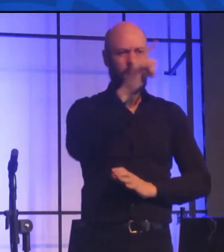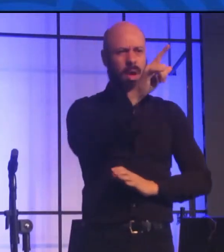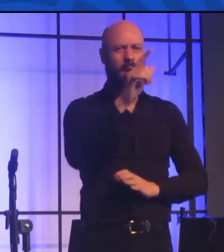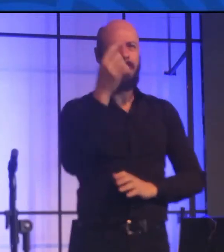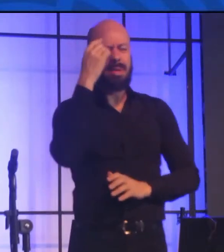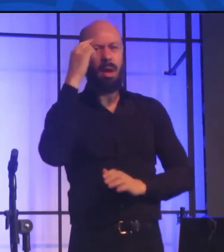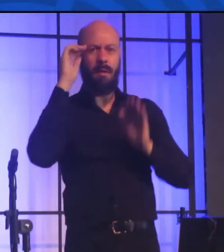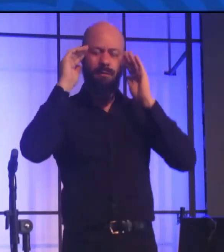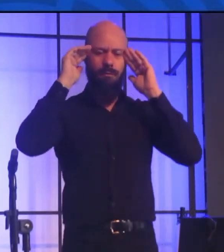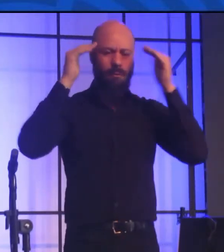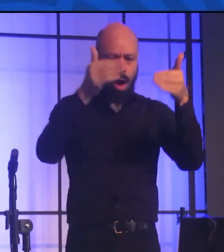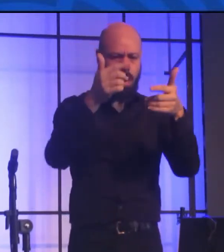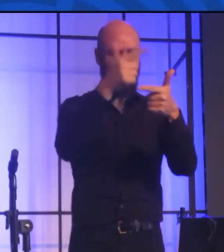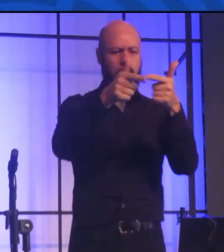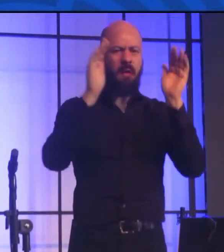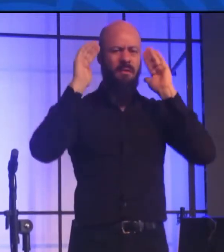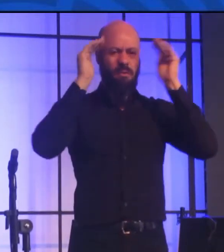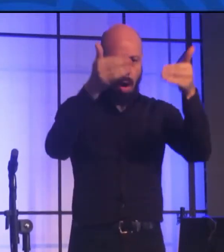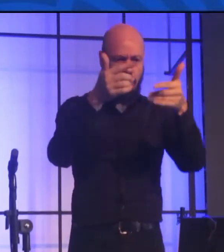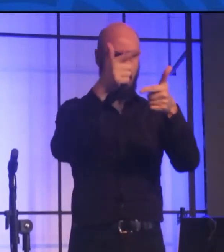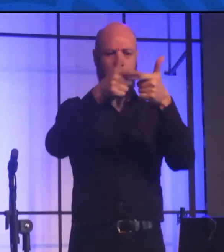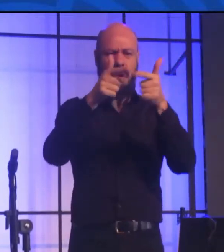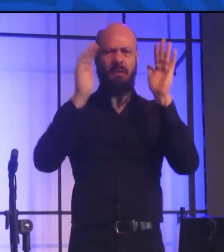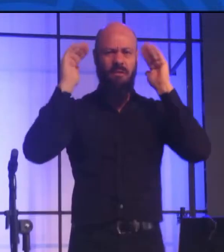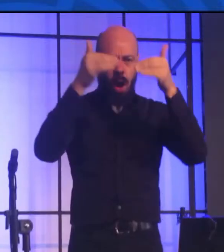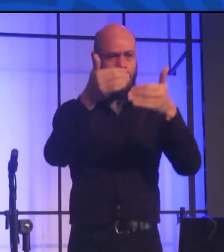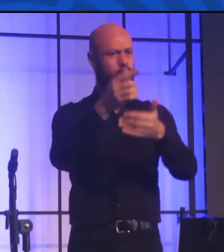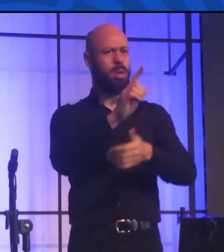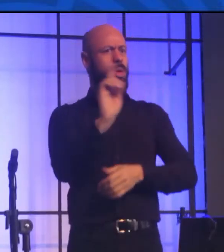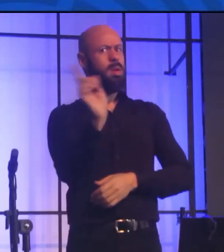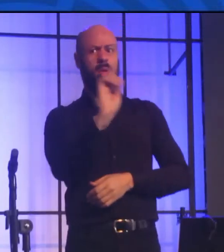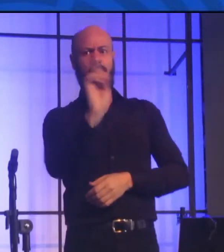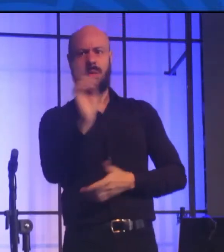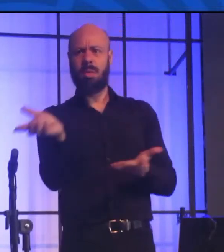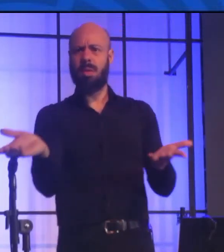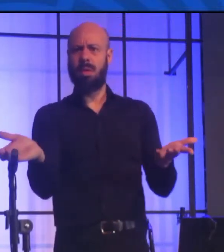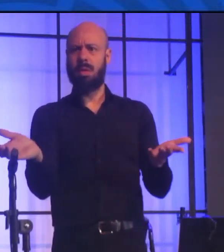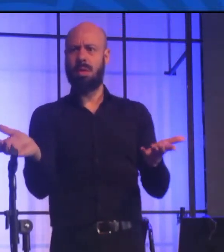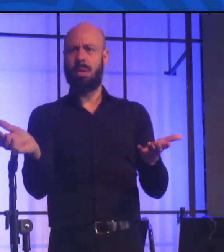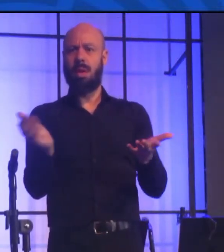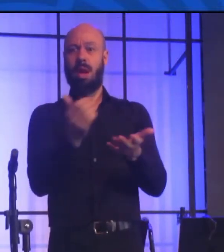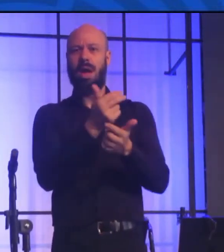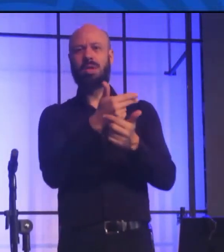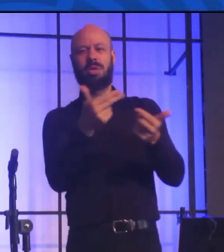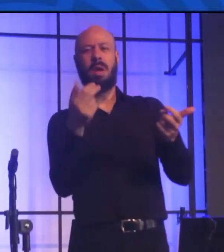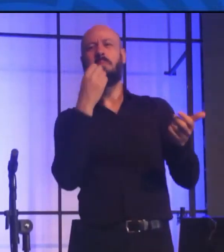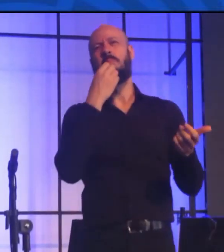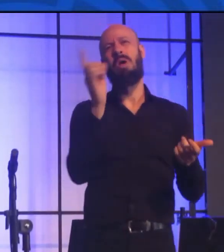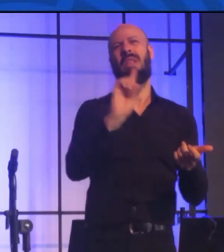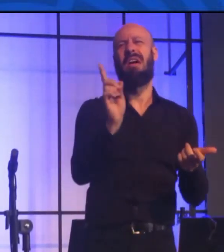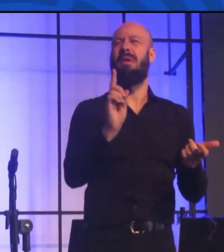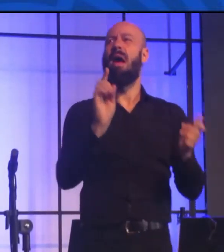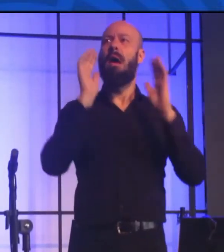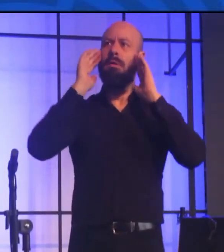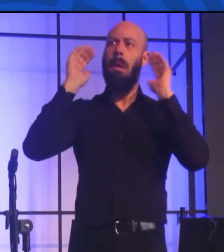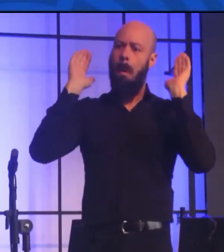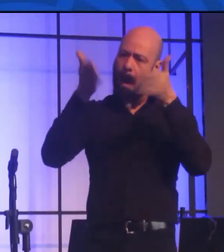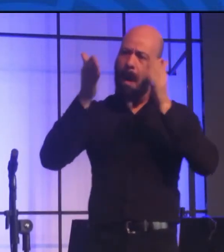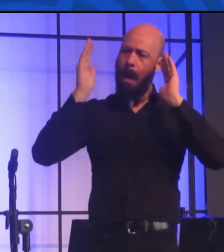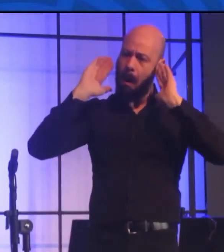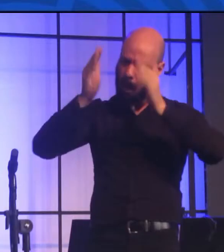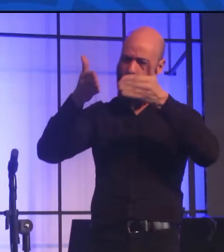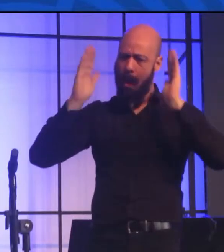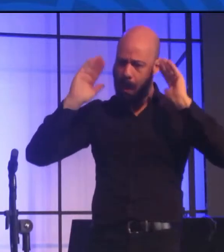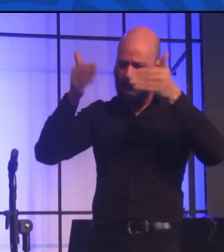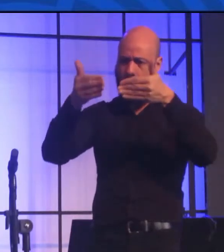viver no versículo número 1. Ah, isso não está dando certo, isso não está bom, isso não está funcionando, a gente